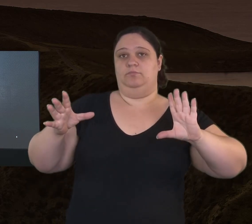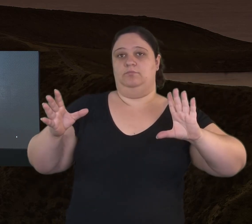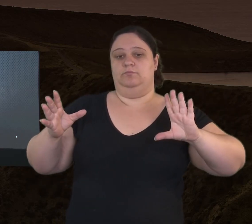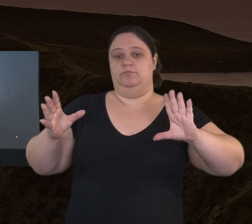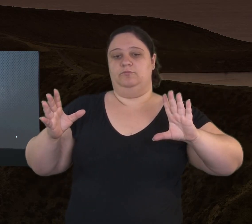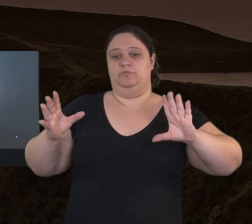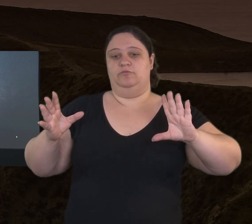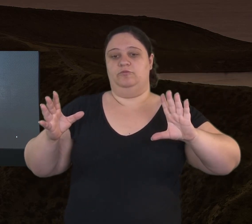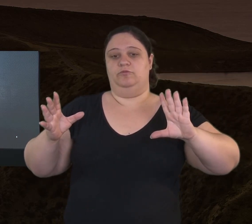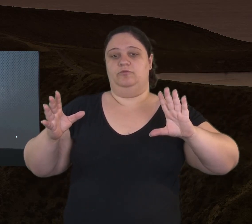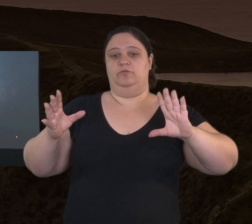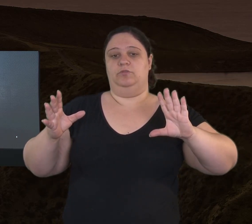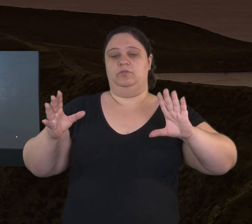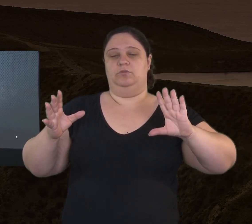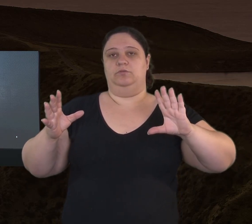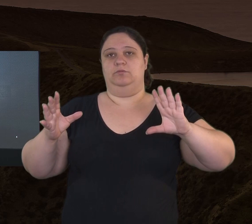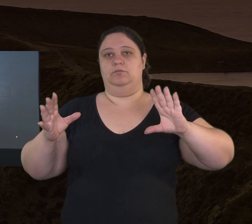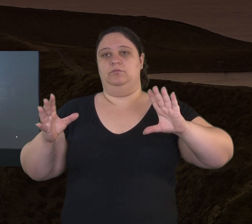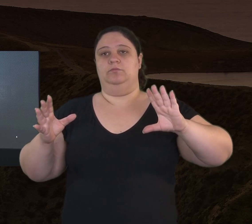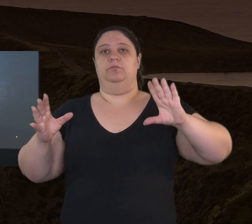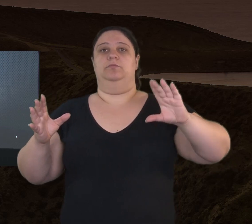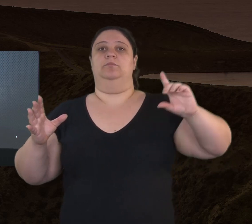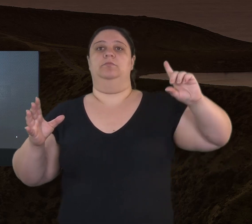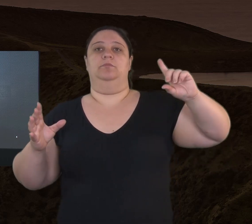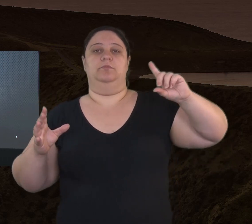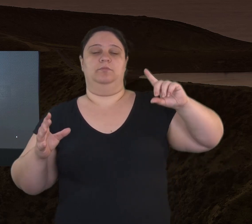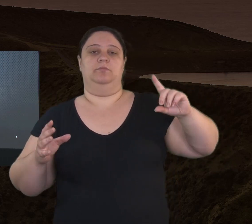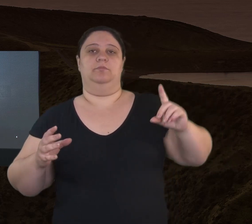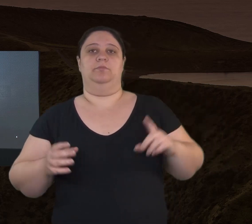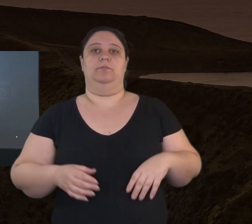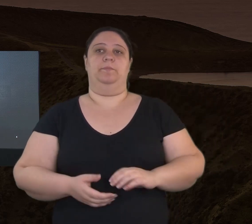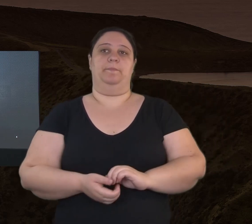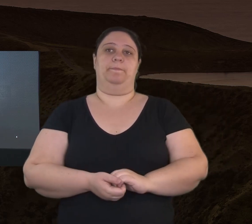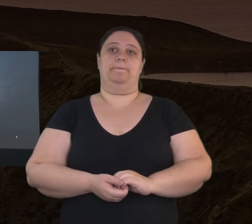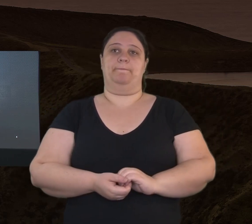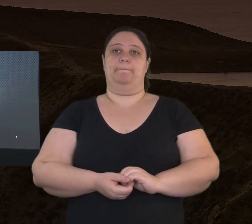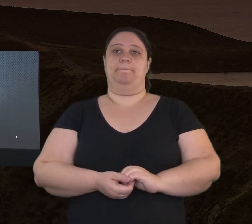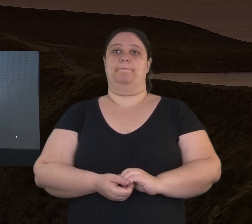acesso aonde Deus está, certo?